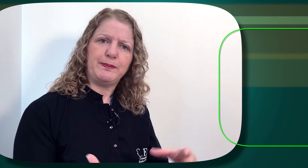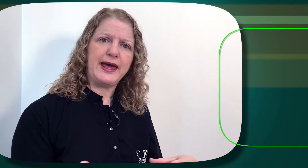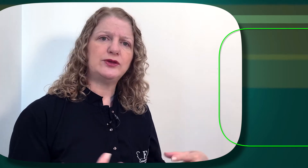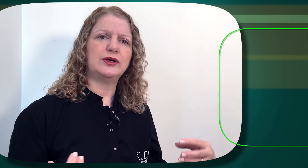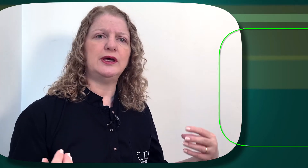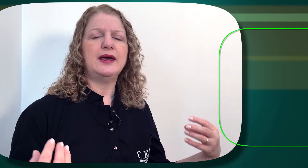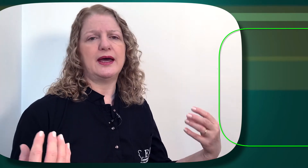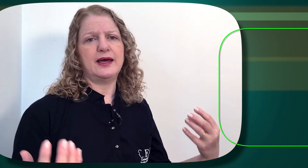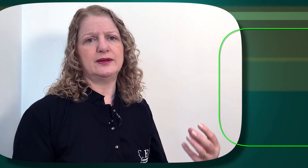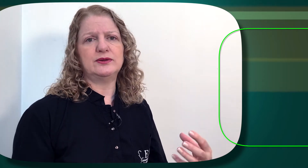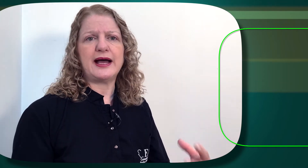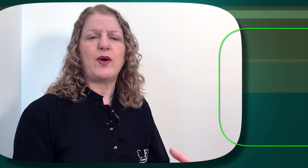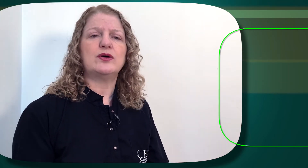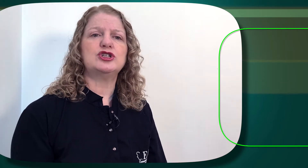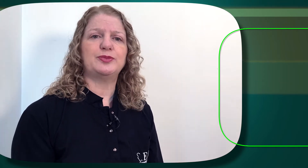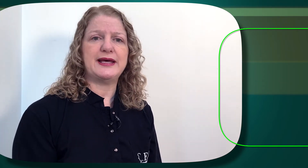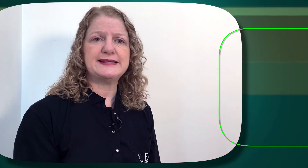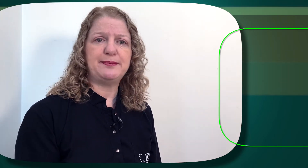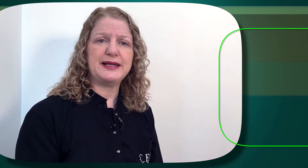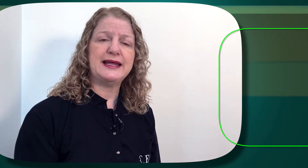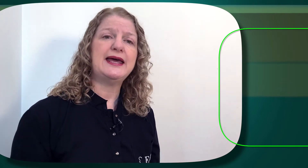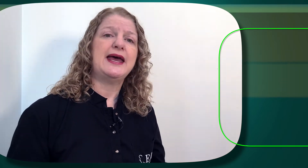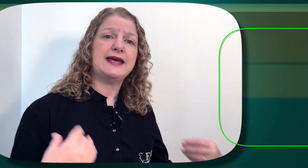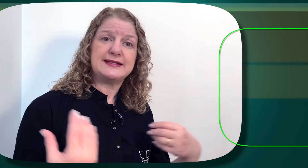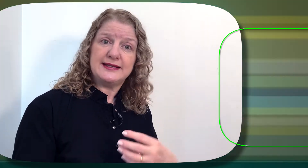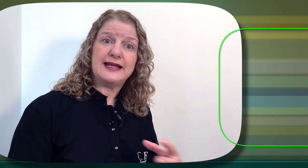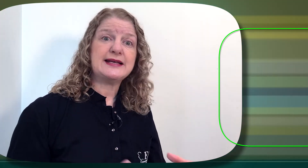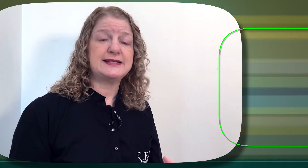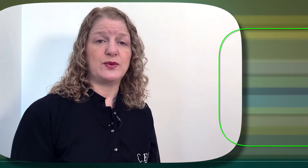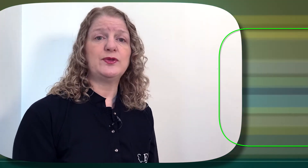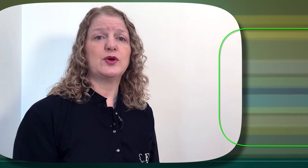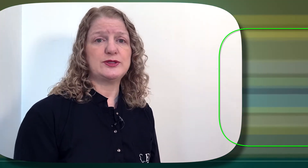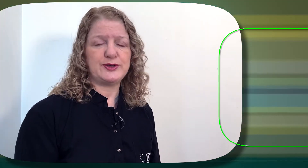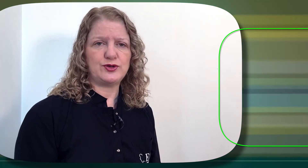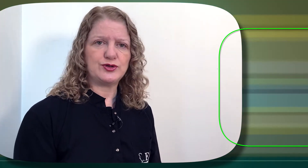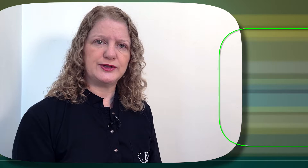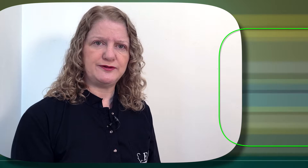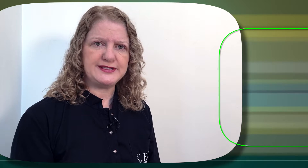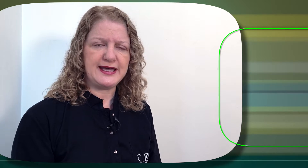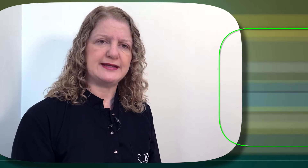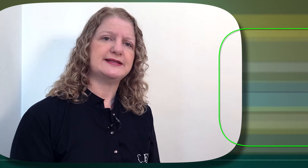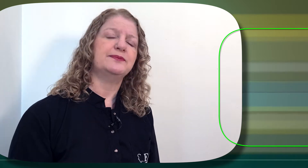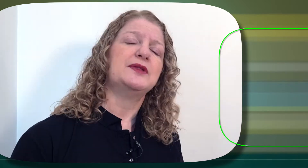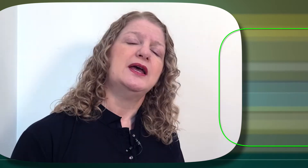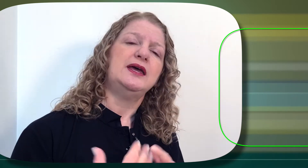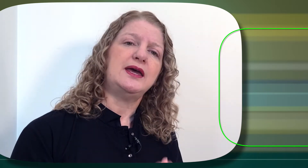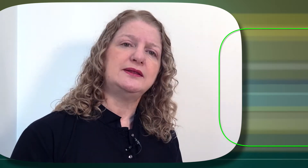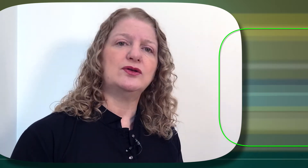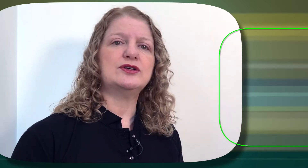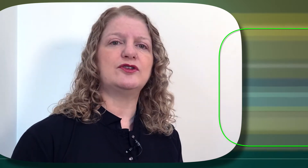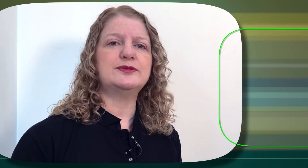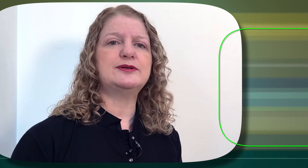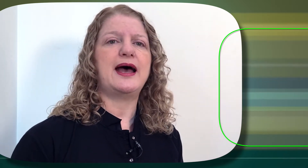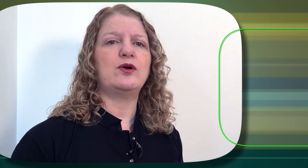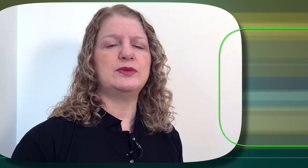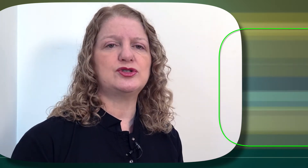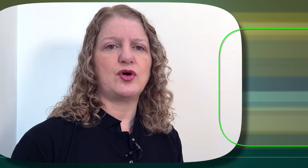perto na qual a gente pudesse aprender essa interação com as pessoas com deficiência. E então nós fomos a uma